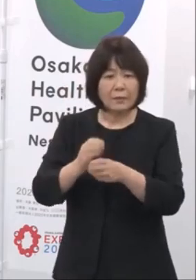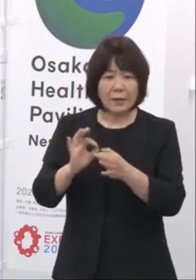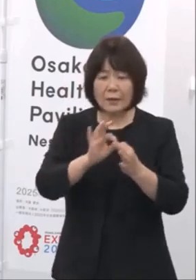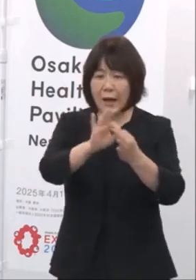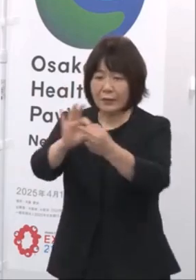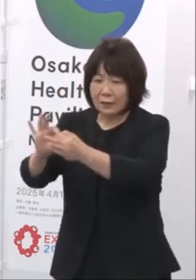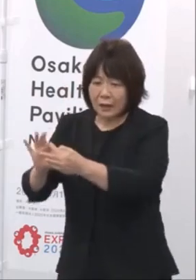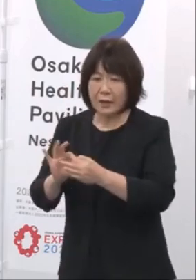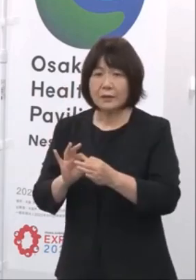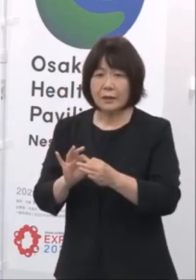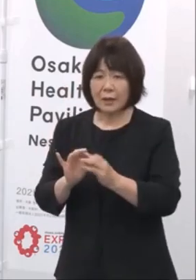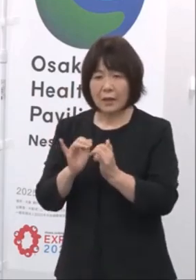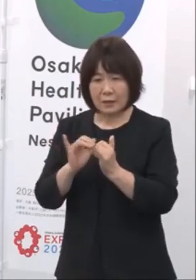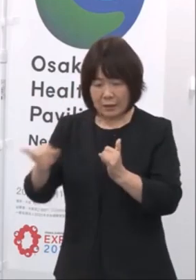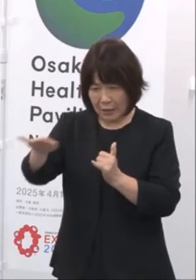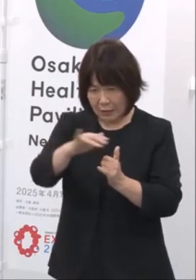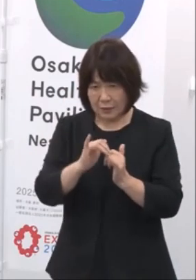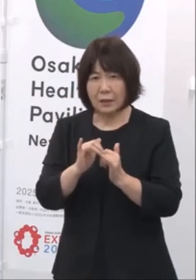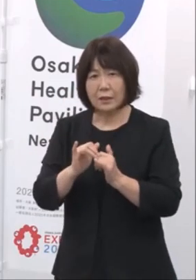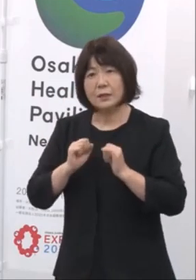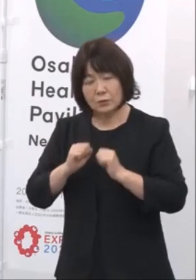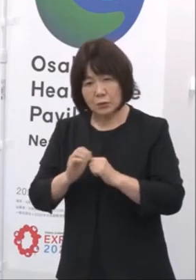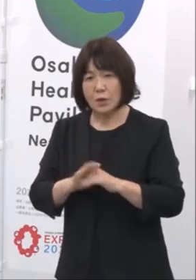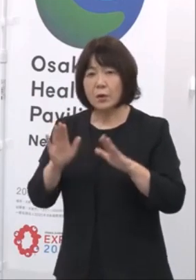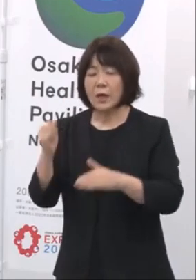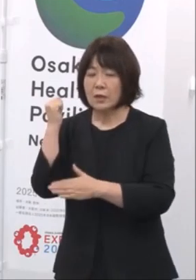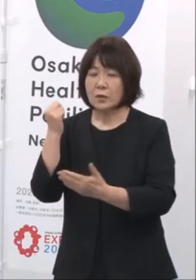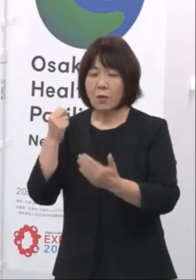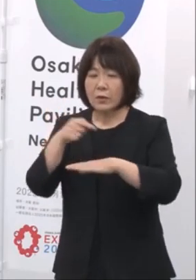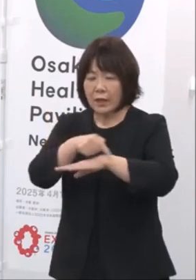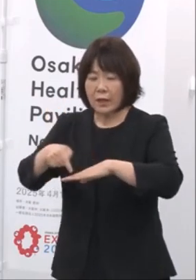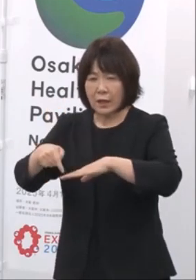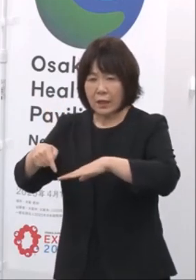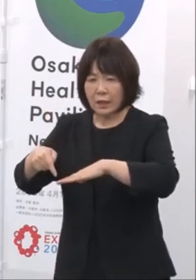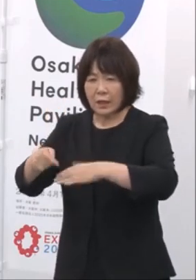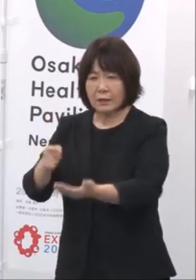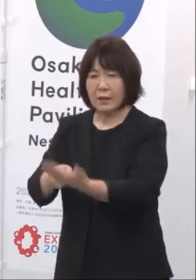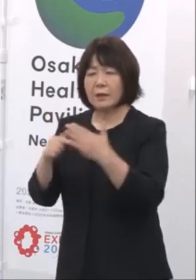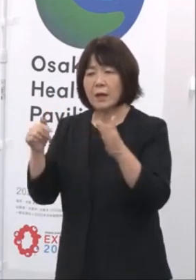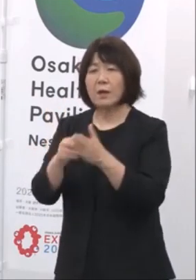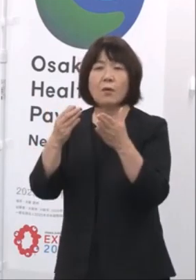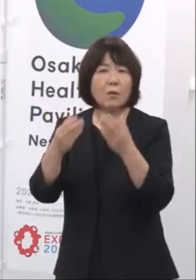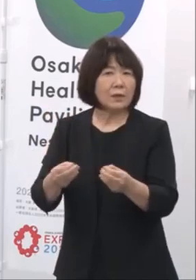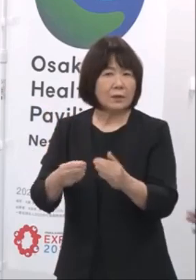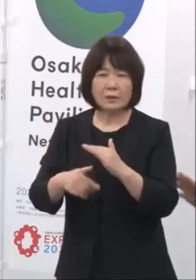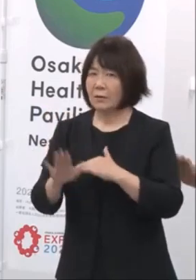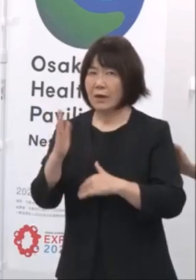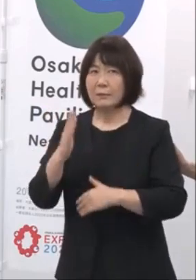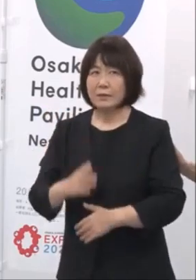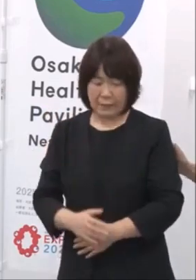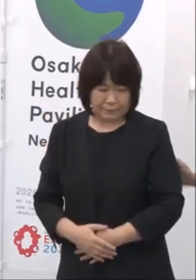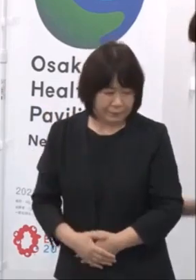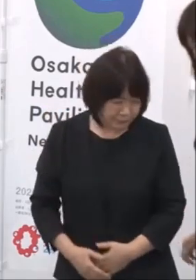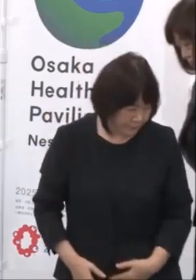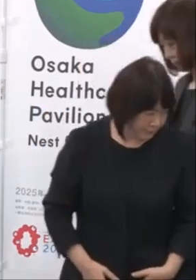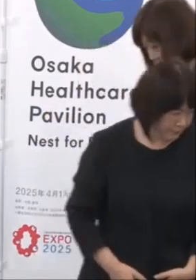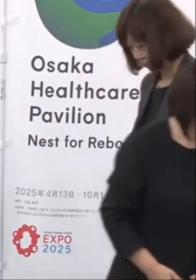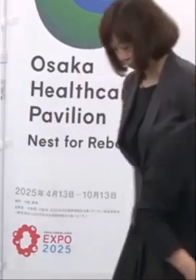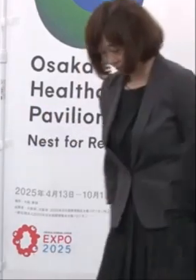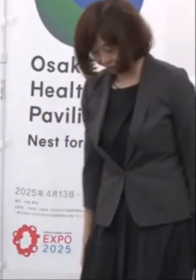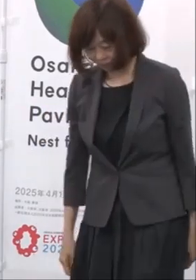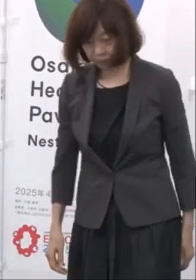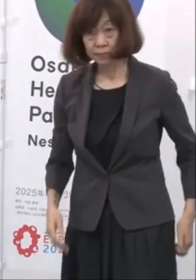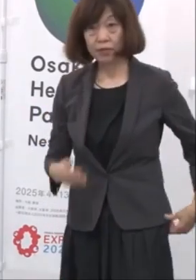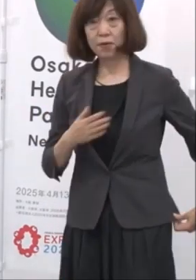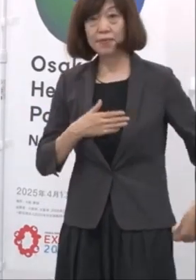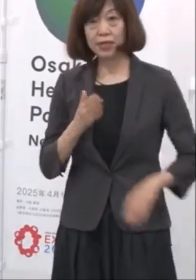連携していくということですから、何か今回基本計画が出たからこれで終了というものではないと思います。 分かりました、ありがとうございます